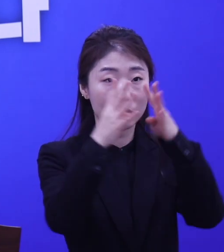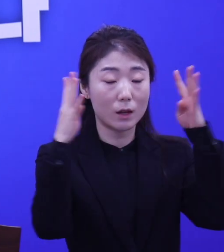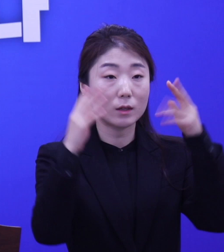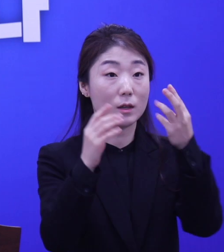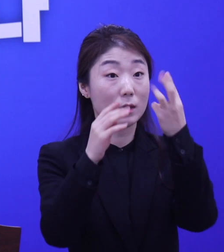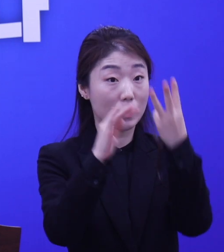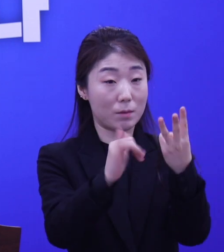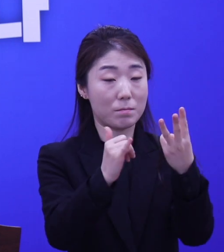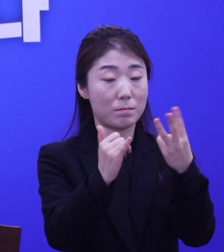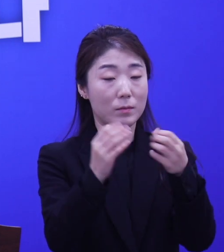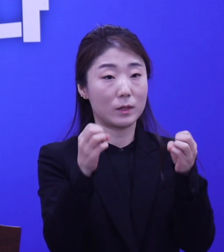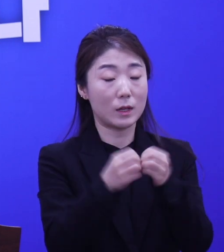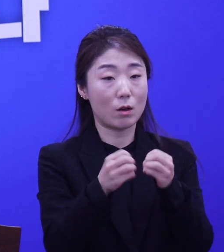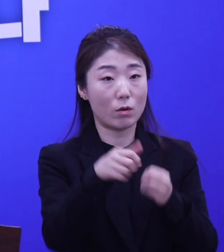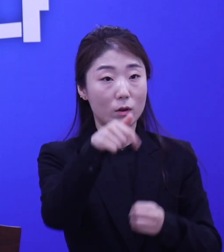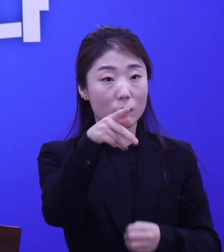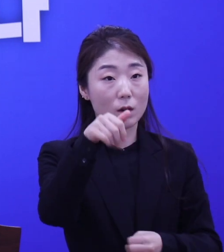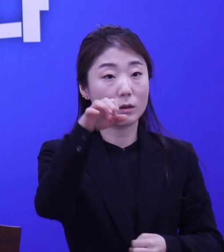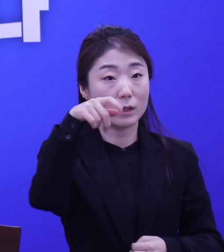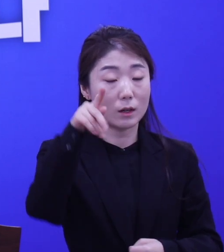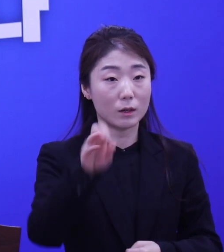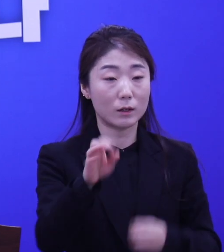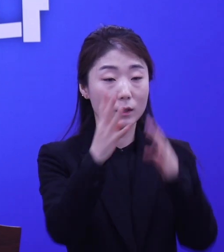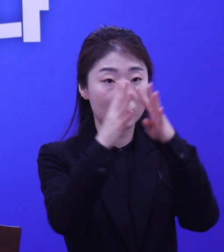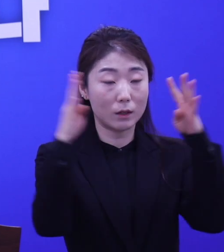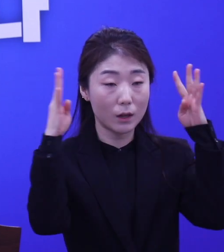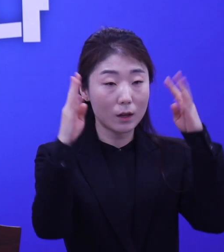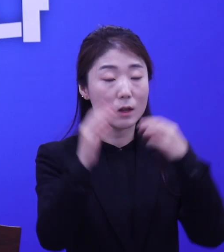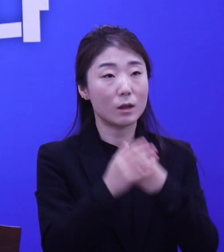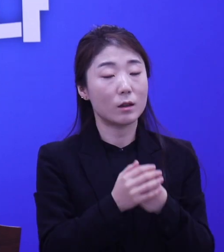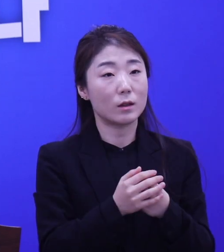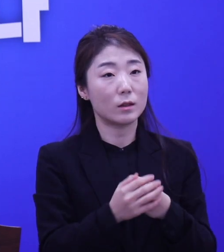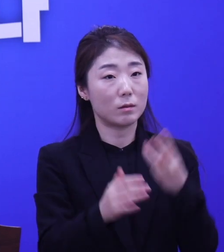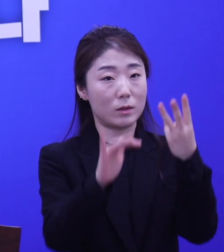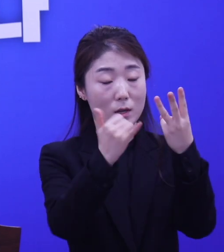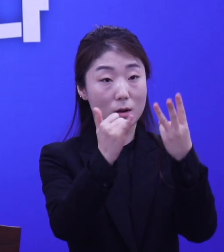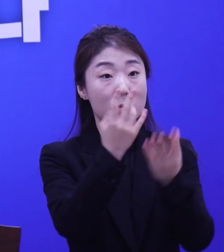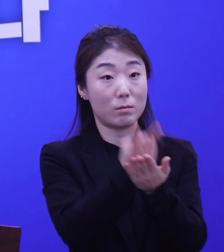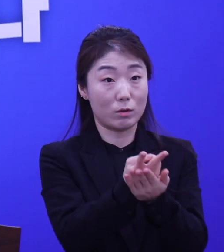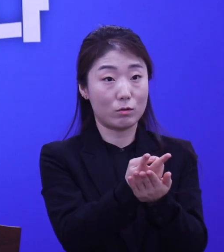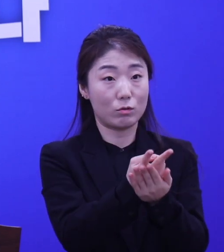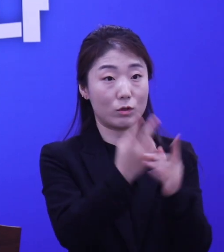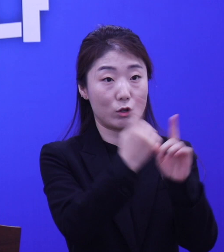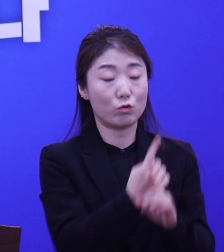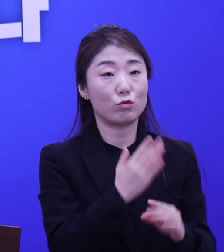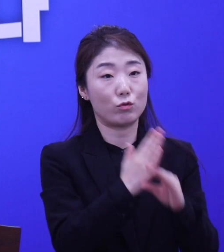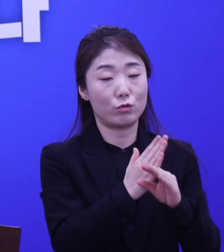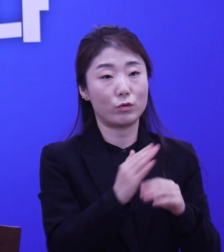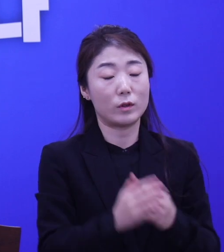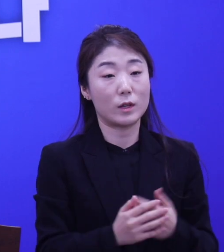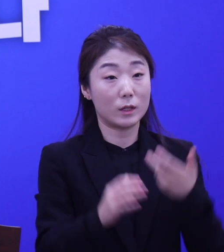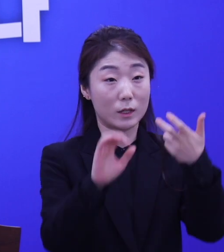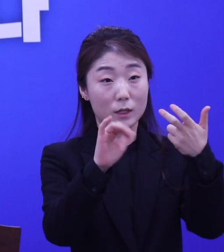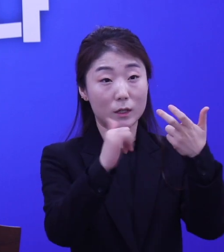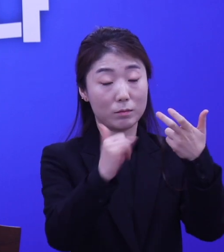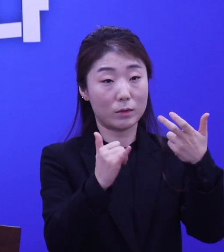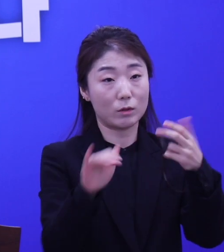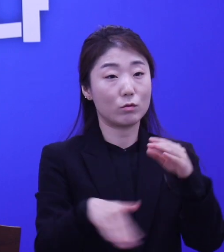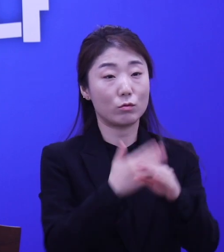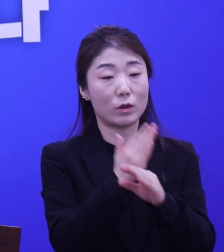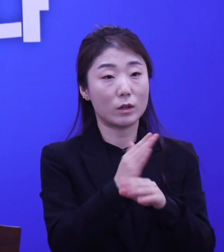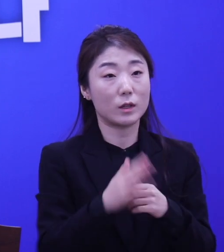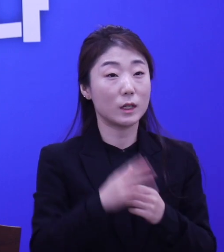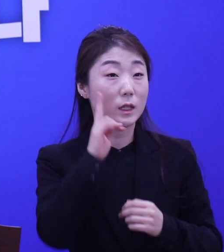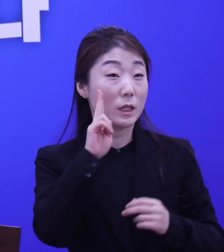3명, 창원 경상대병원 3명이 입원해 있습니다. 입원 환자 70명 중